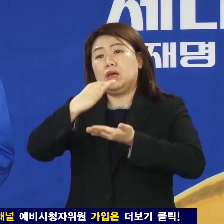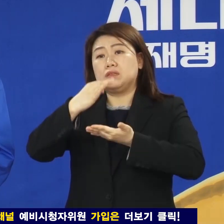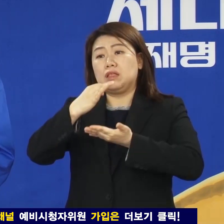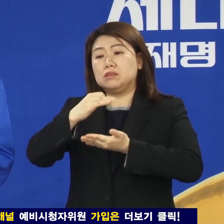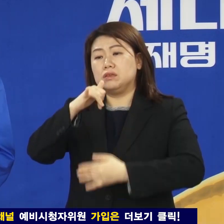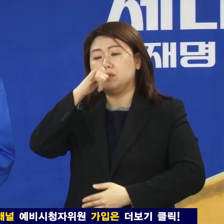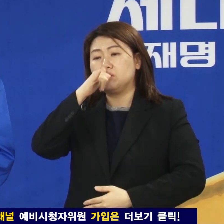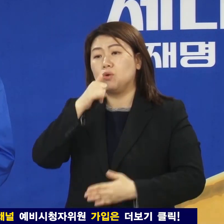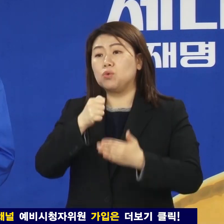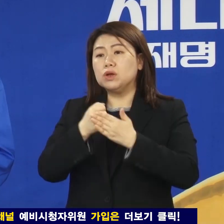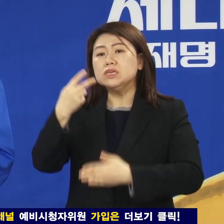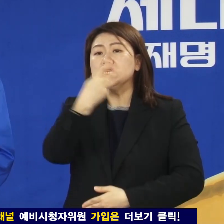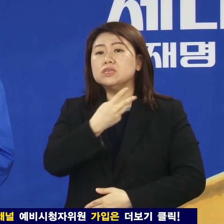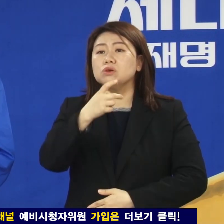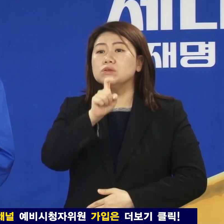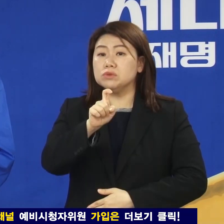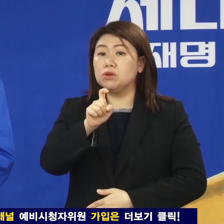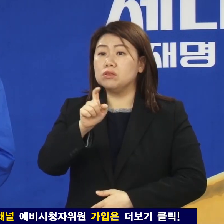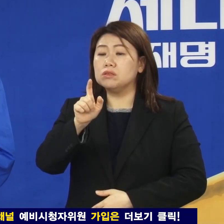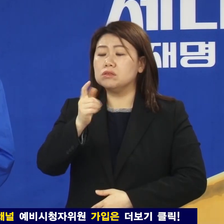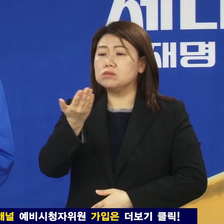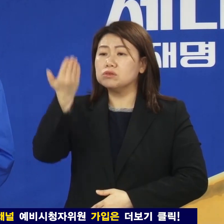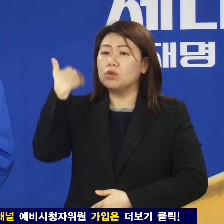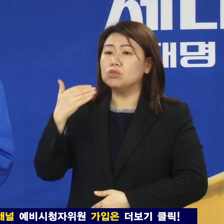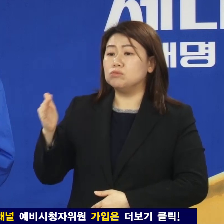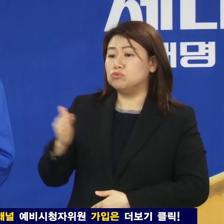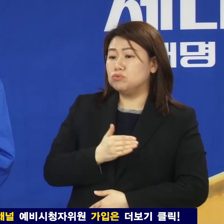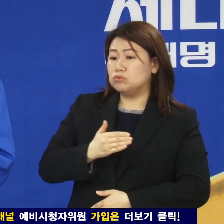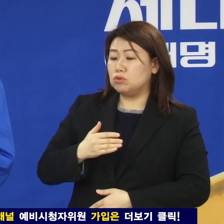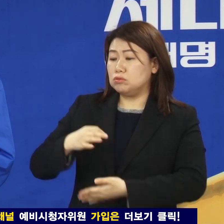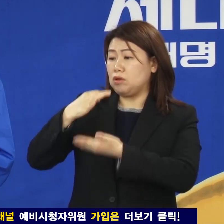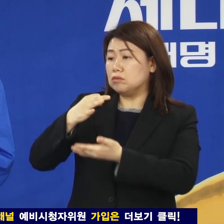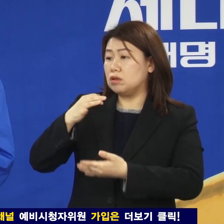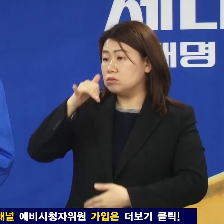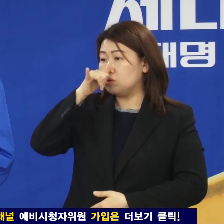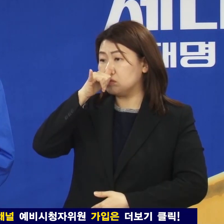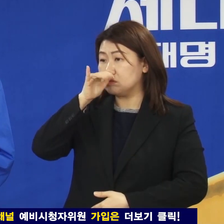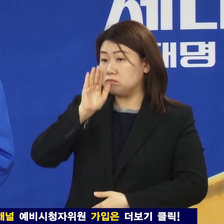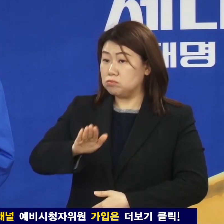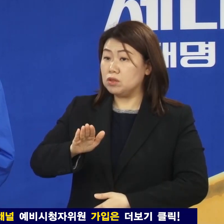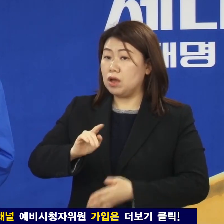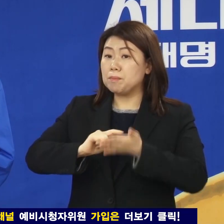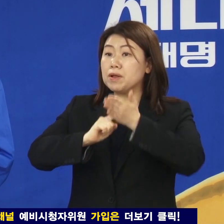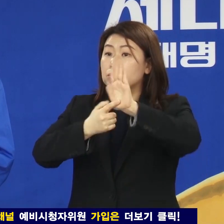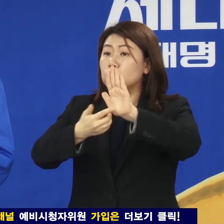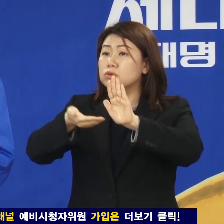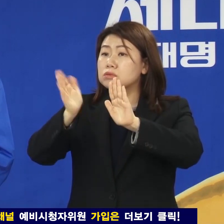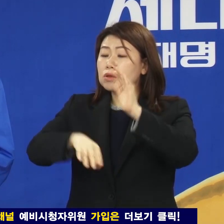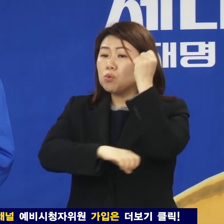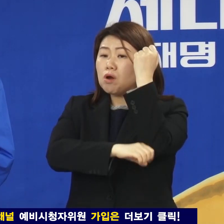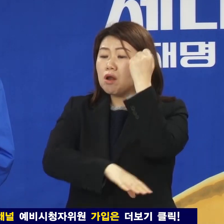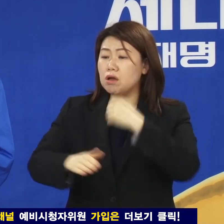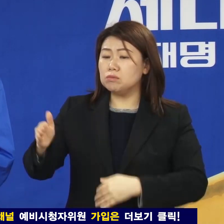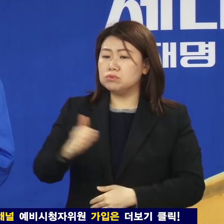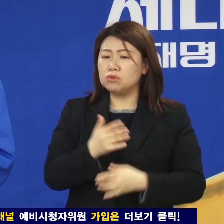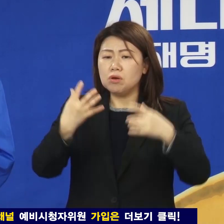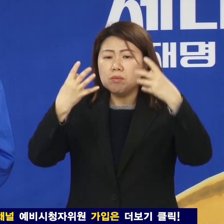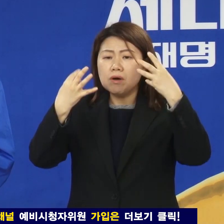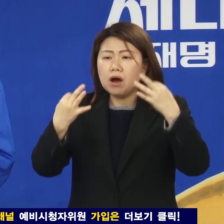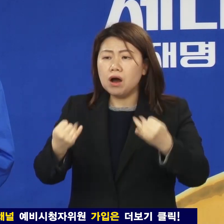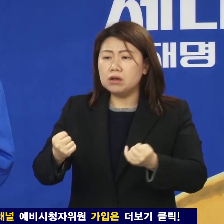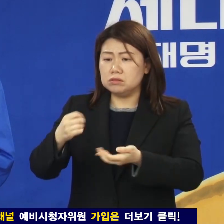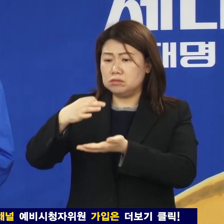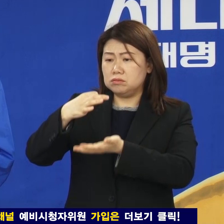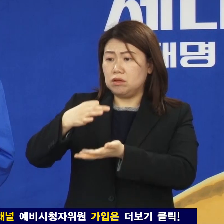2010년 이전부터 상당한 자산을 가지고 있었다 라고 했습니다 그러나 원래부터 많은 자살을 가진